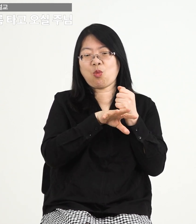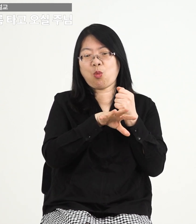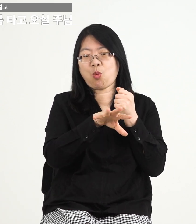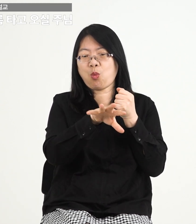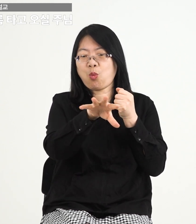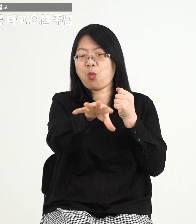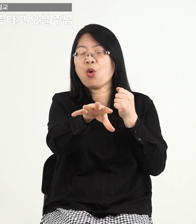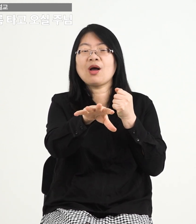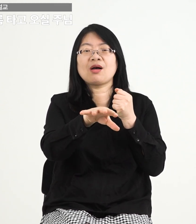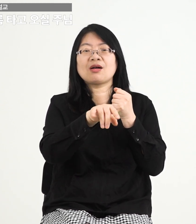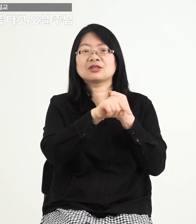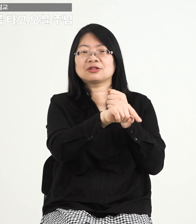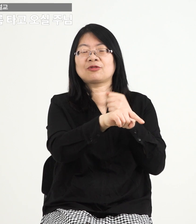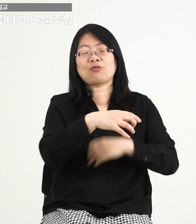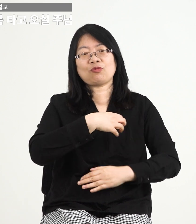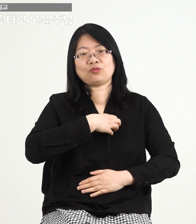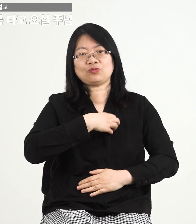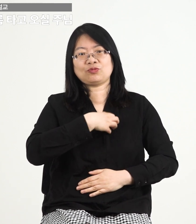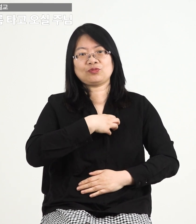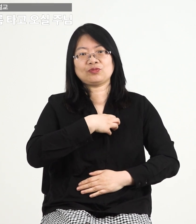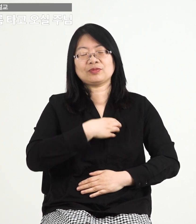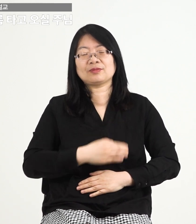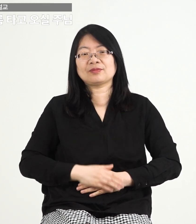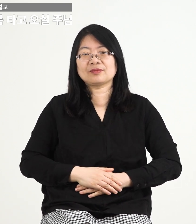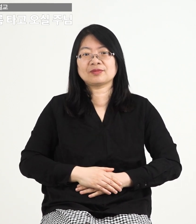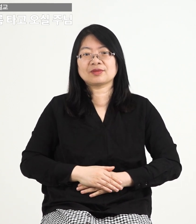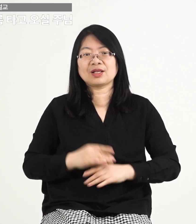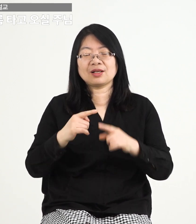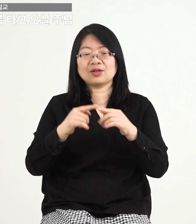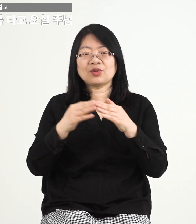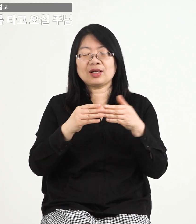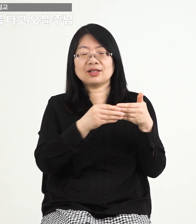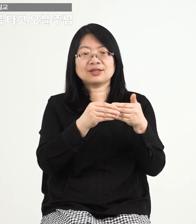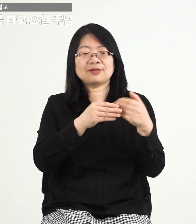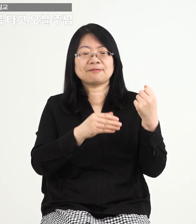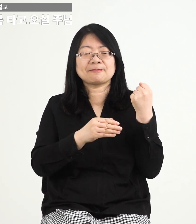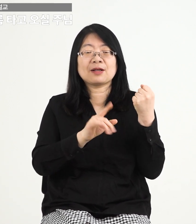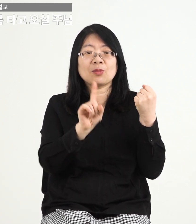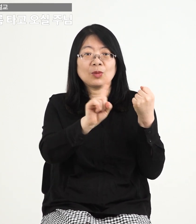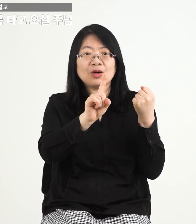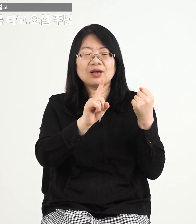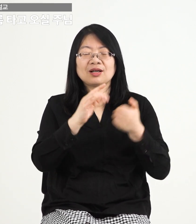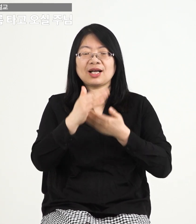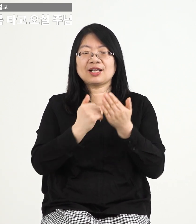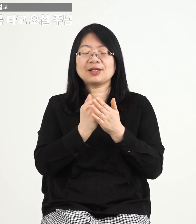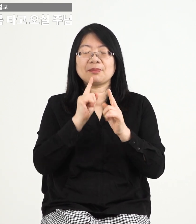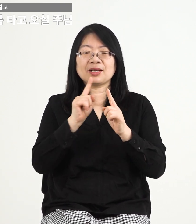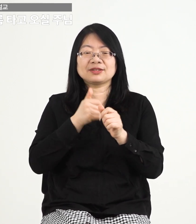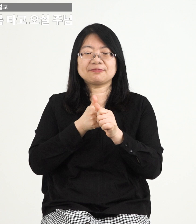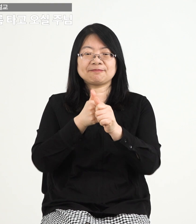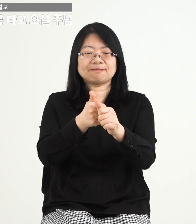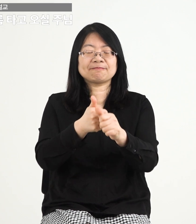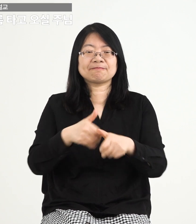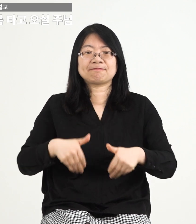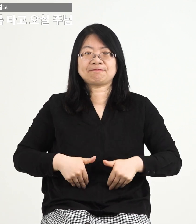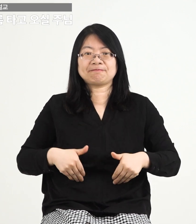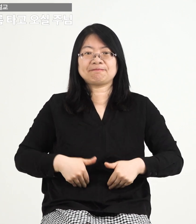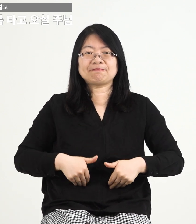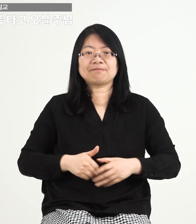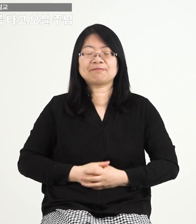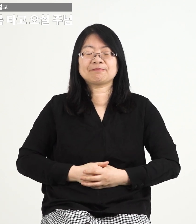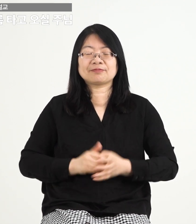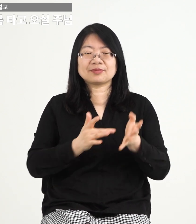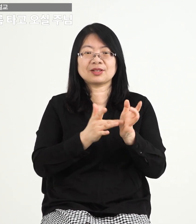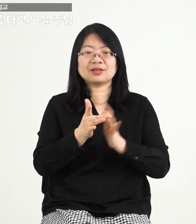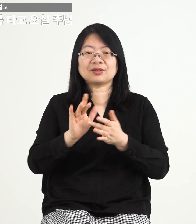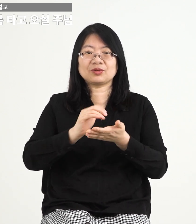것. 이거 위기예요. 교회 리더십은 말씀이 리더십이 돼야 됩니다.